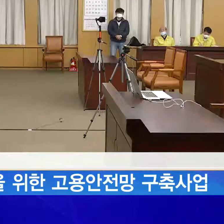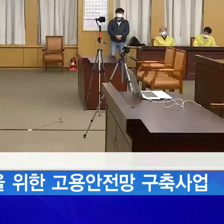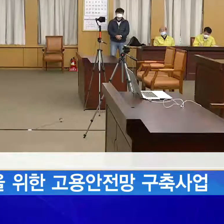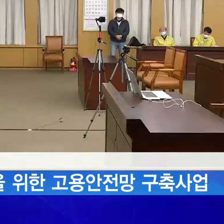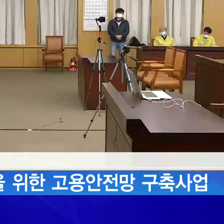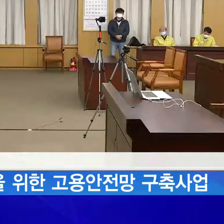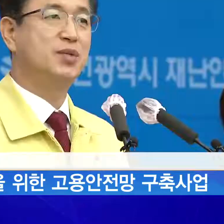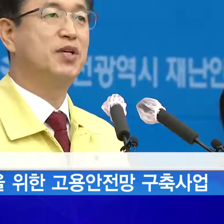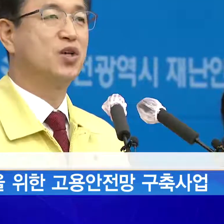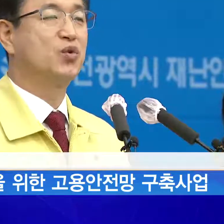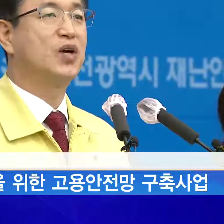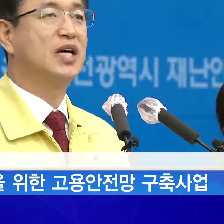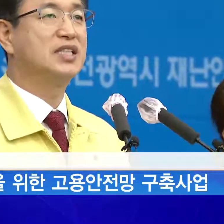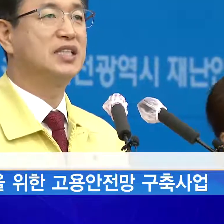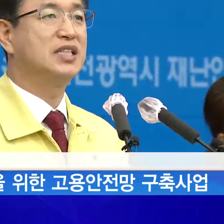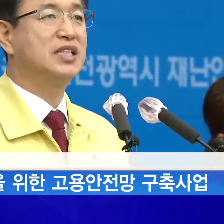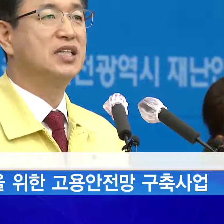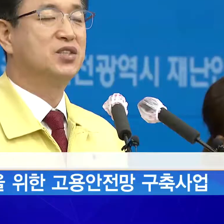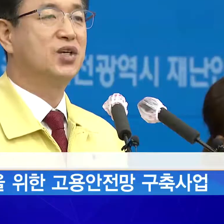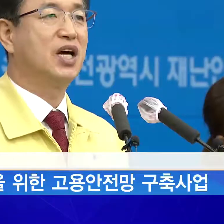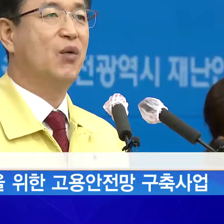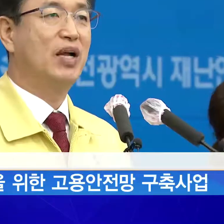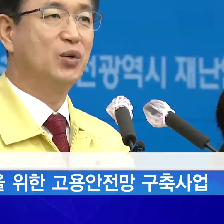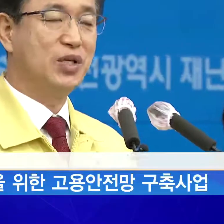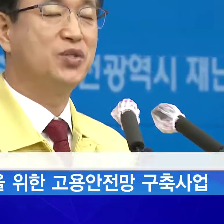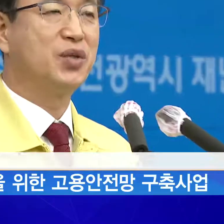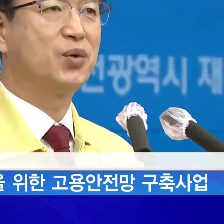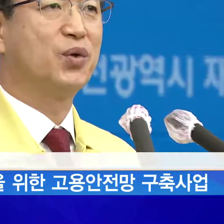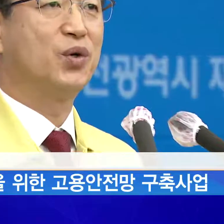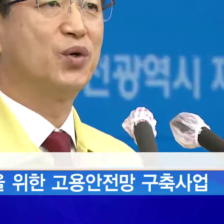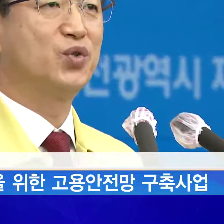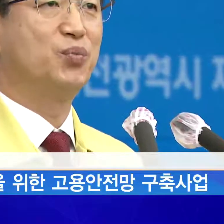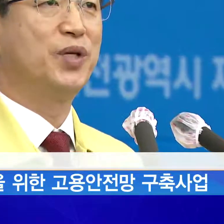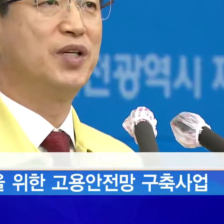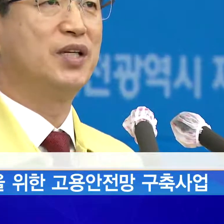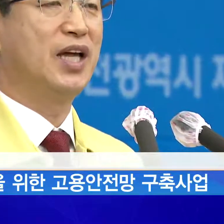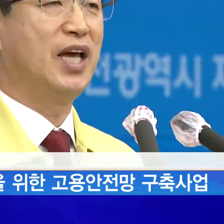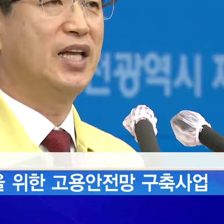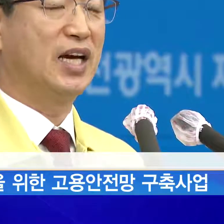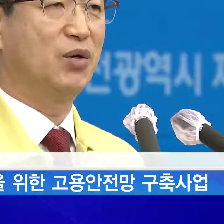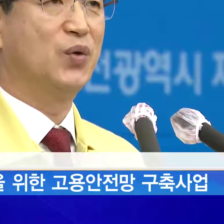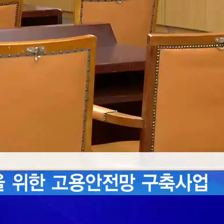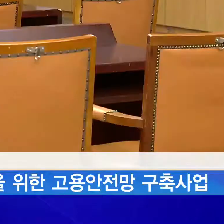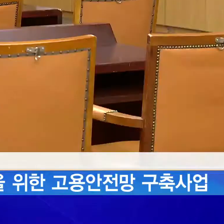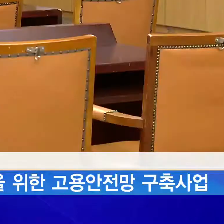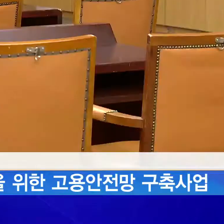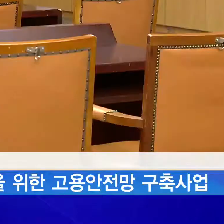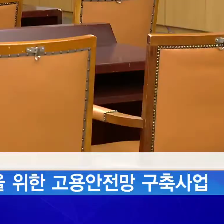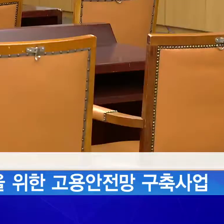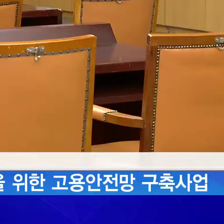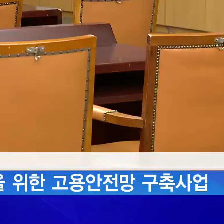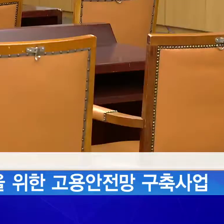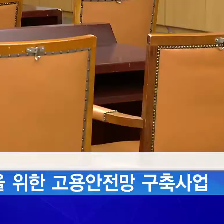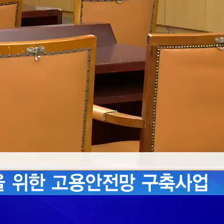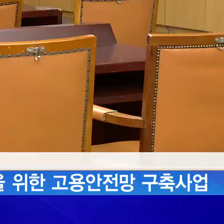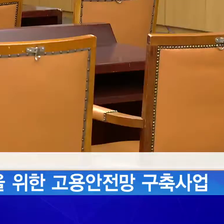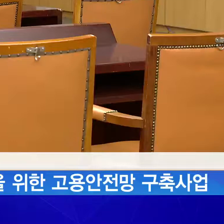조기 집행과 신규 SOC 사업 발굴, 국비 유치도 조속히 진행할